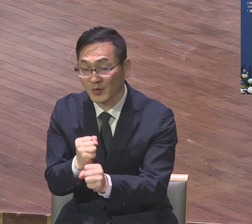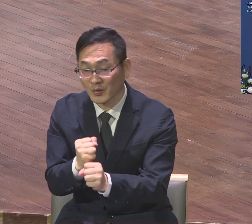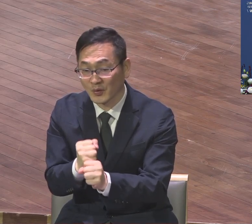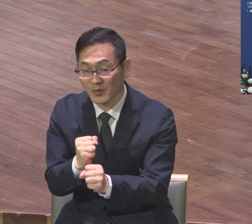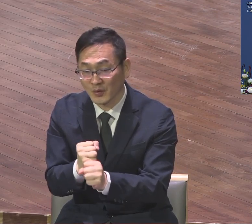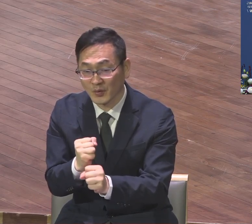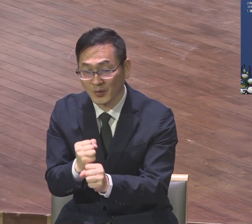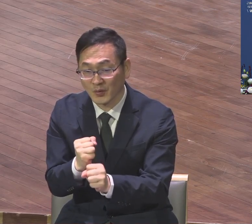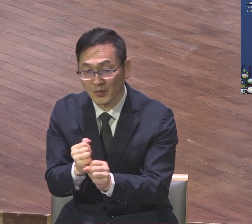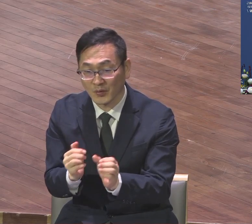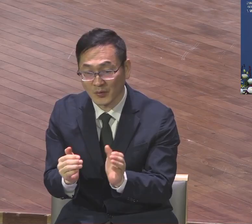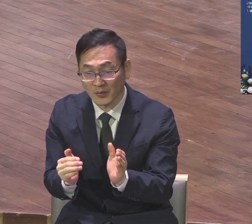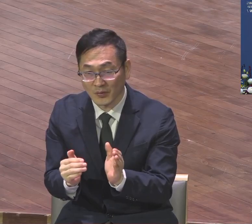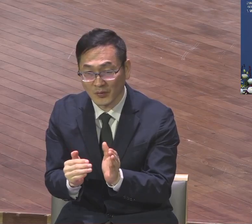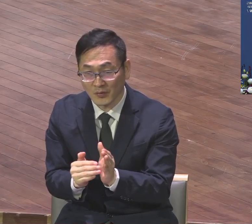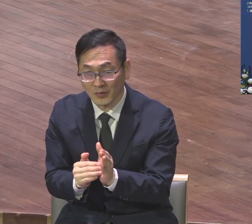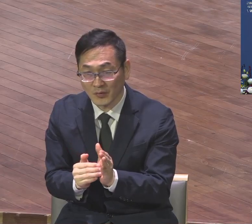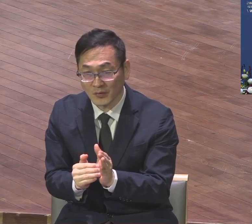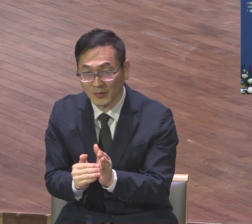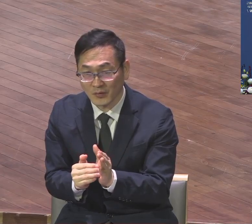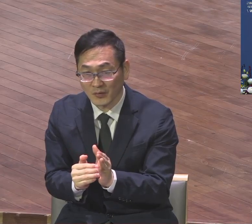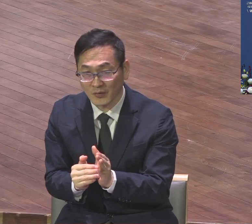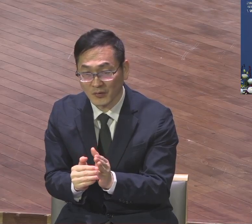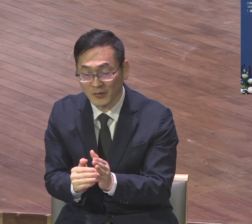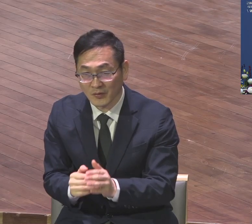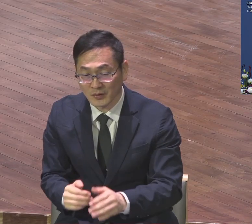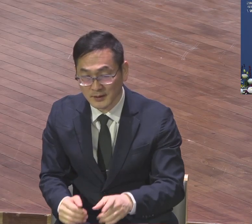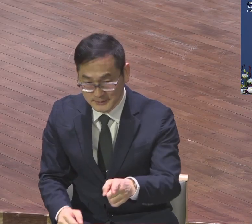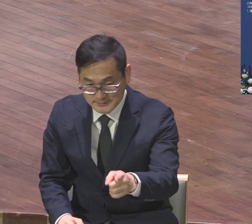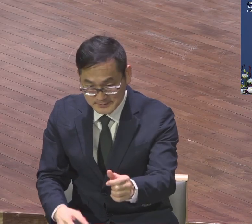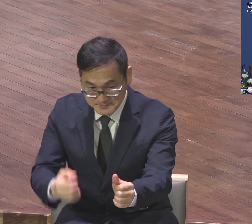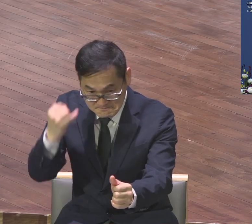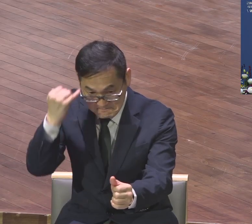하나님께서 인간을 창조적 능력을 주어가지고